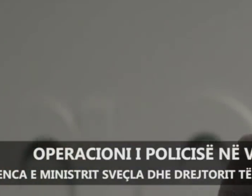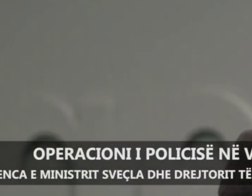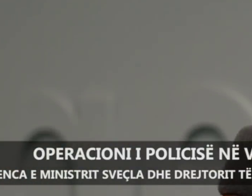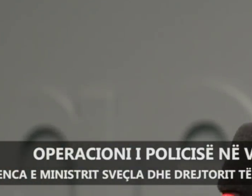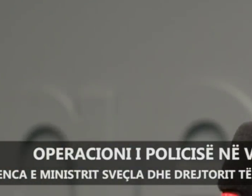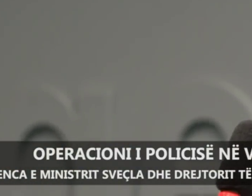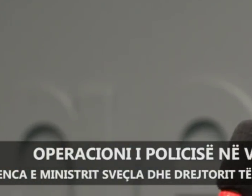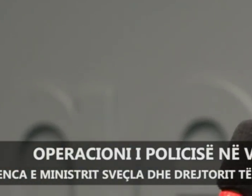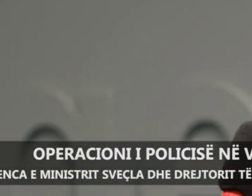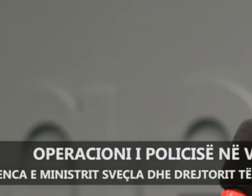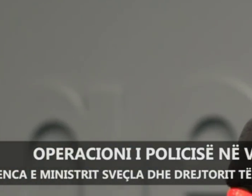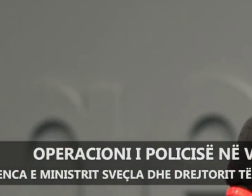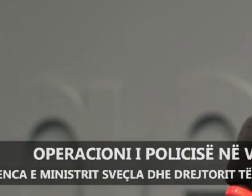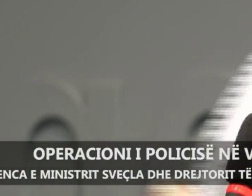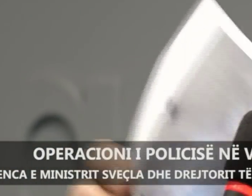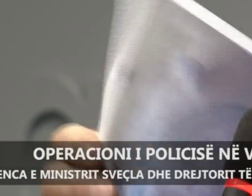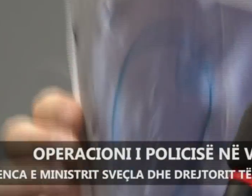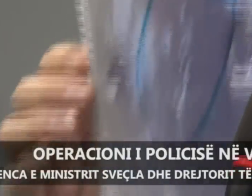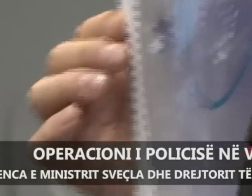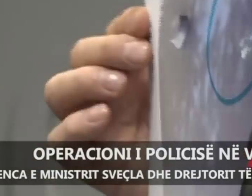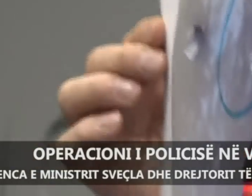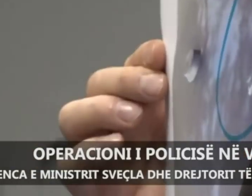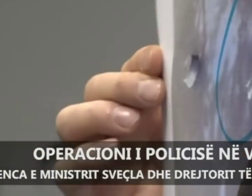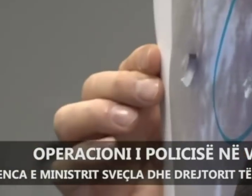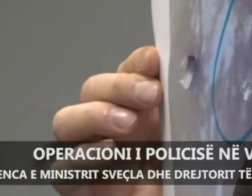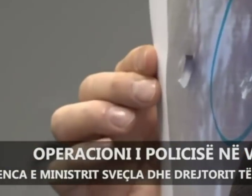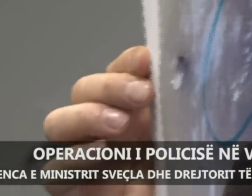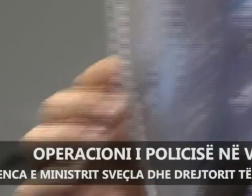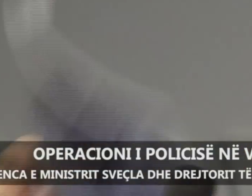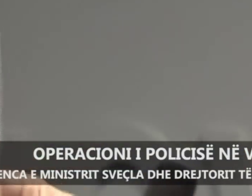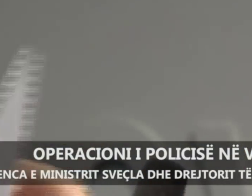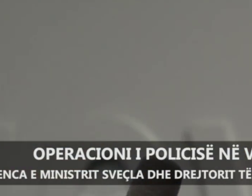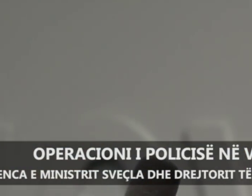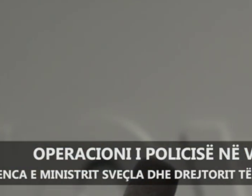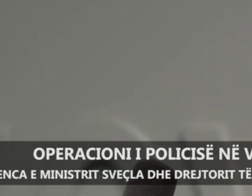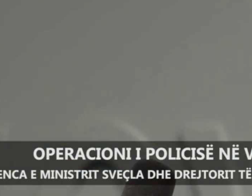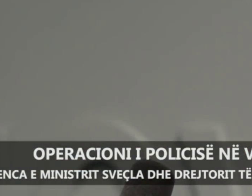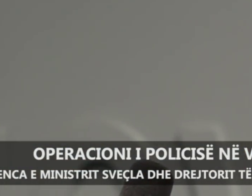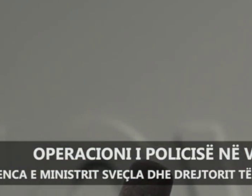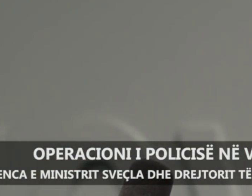gjata. Këto janë disa sheja nga granata e dorës.